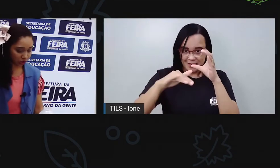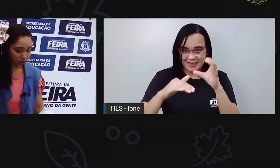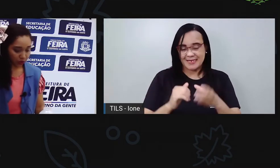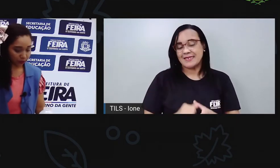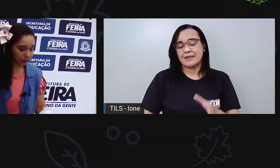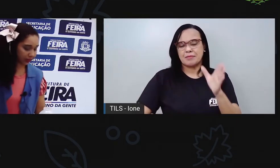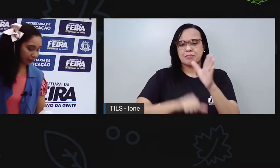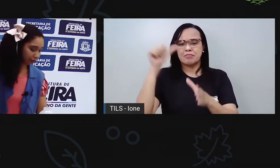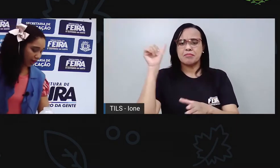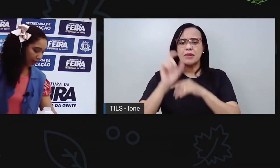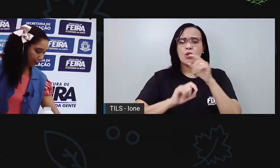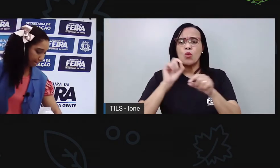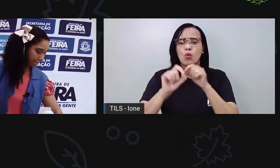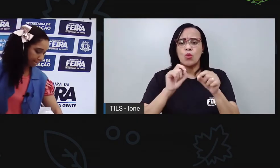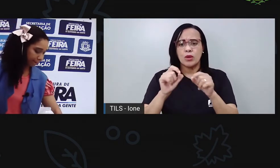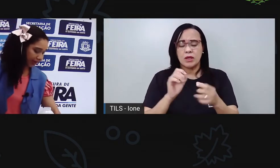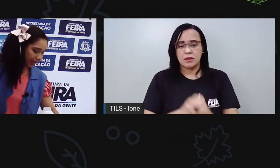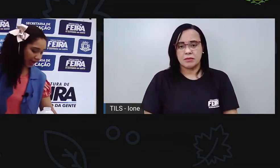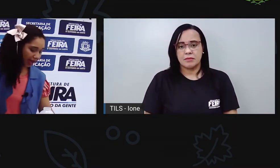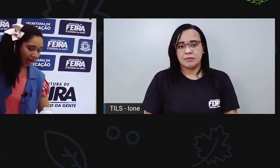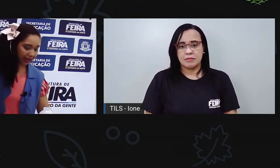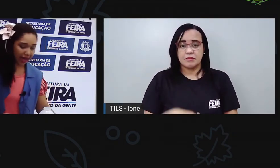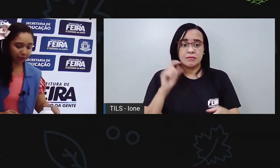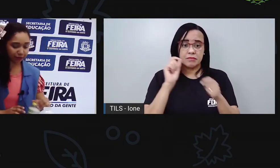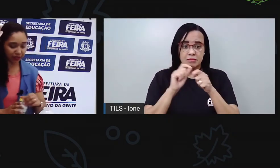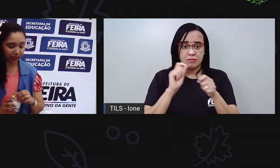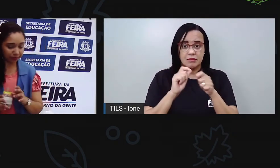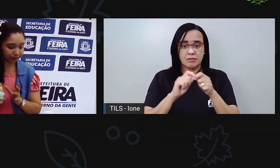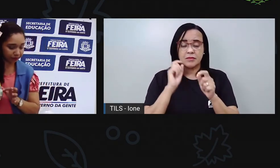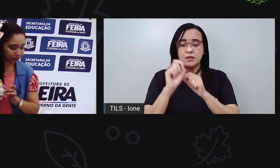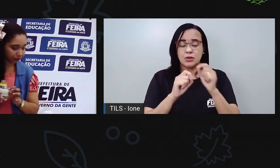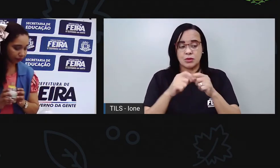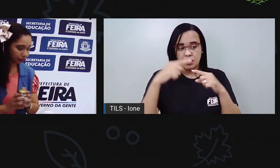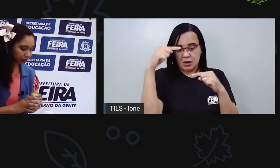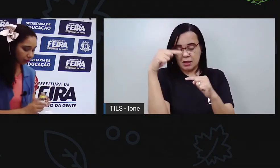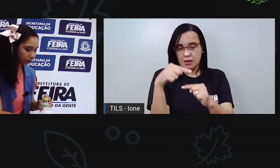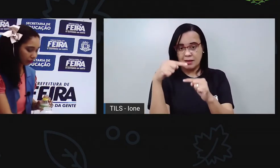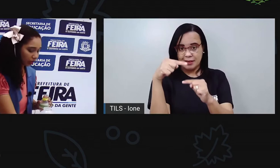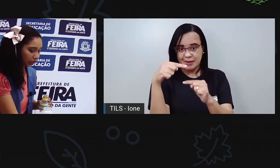primeiramente, você vai pegar a garrafinha,